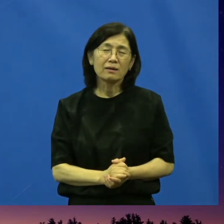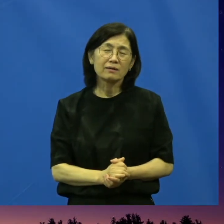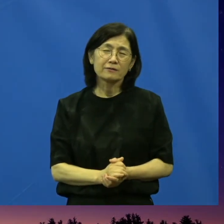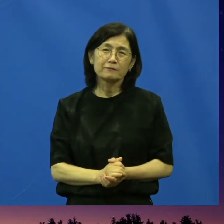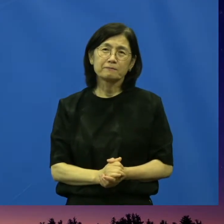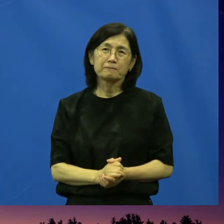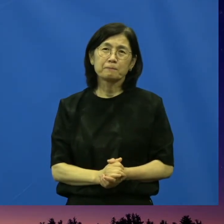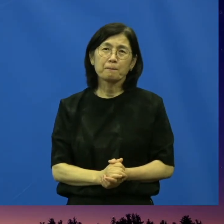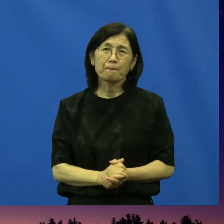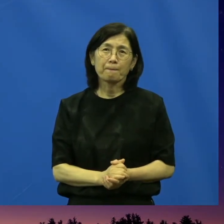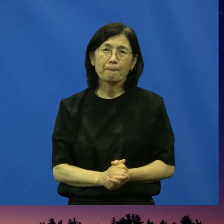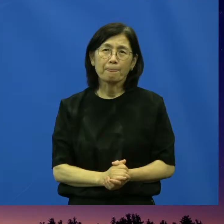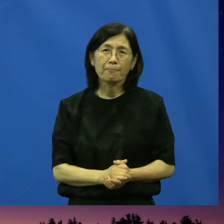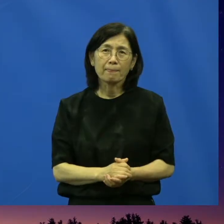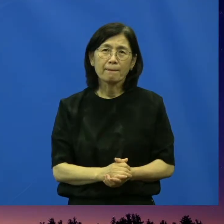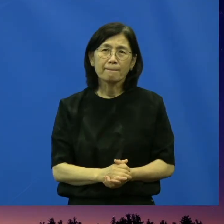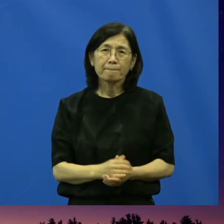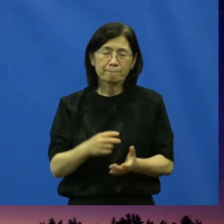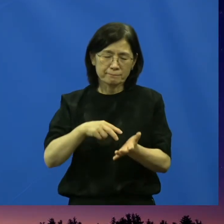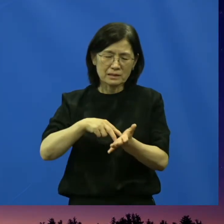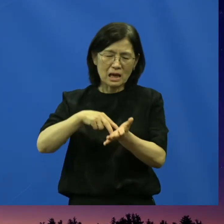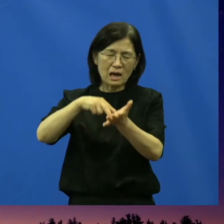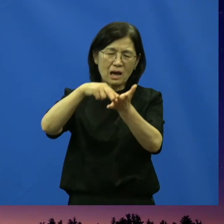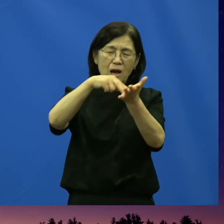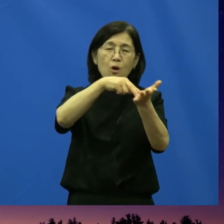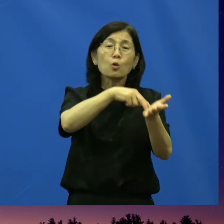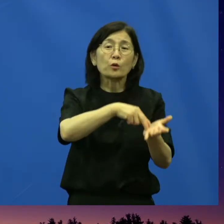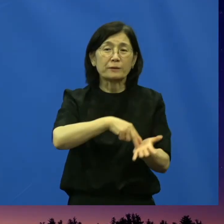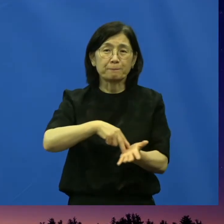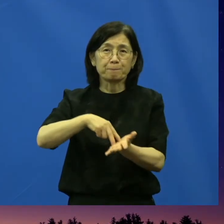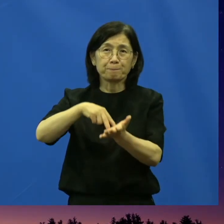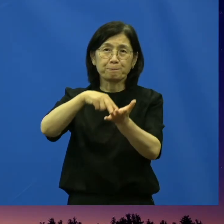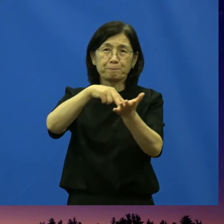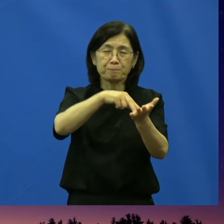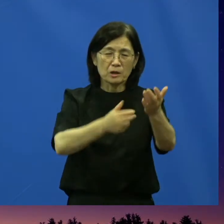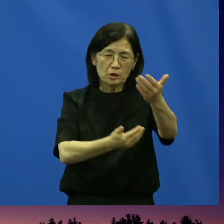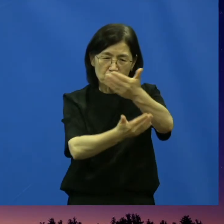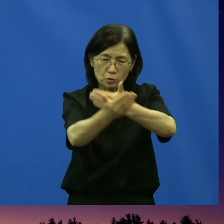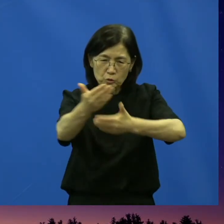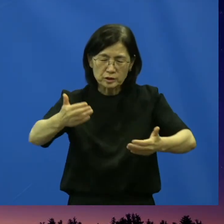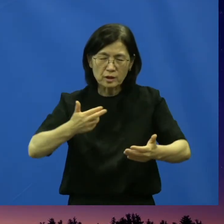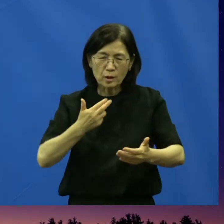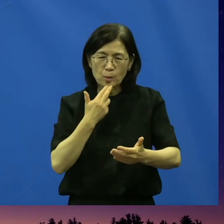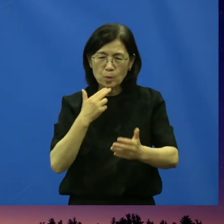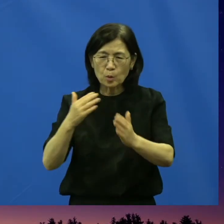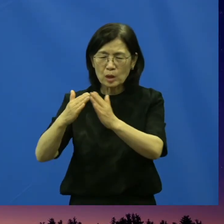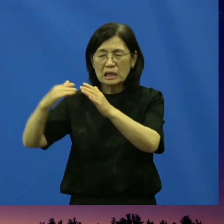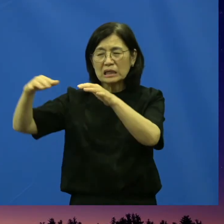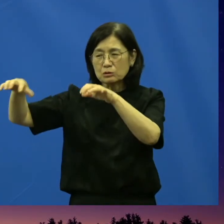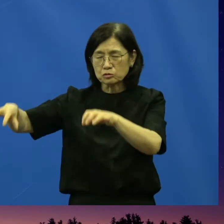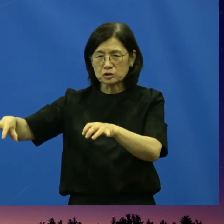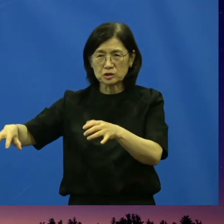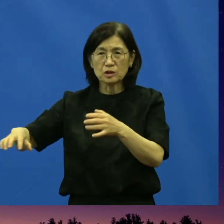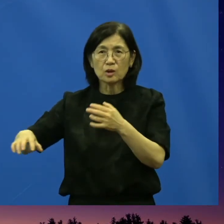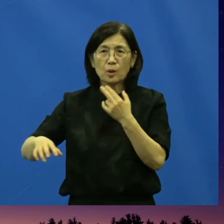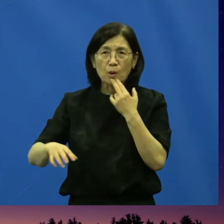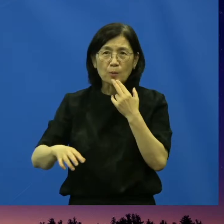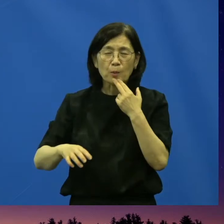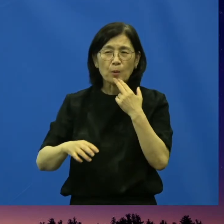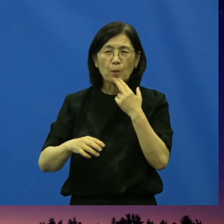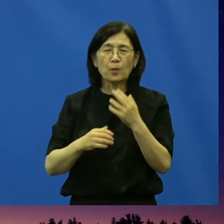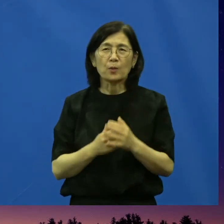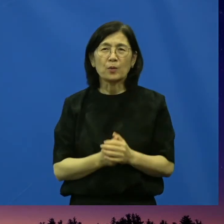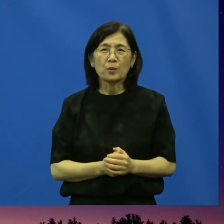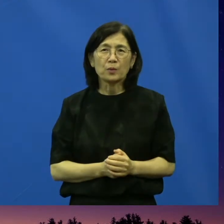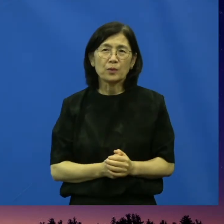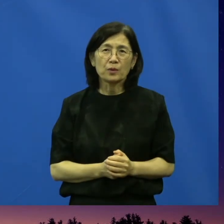만들잖아요, 그죠? 고립돼 있는 거예요, 고립돼 있는데 이제 그런 이웃이 없고 관계가 없는 거예요. 펠로십이라는